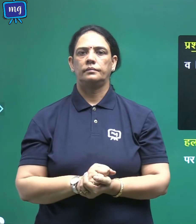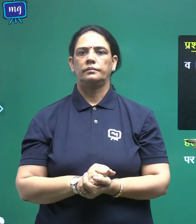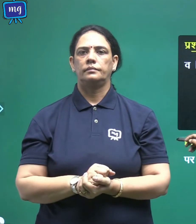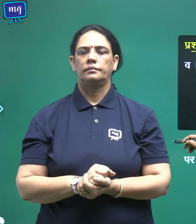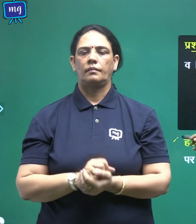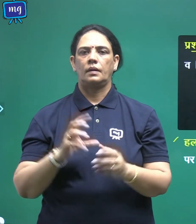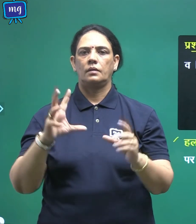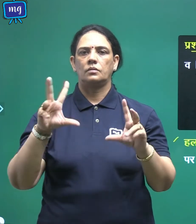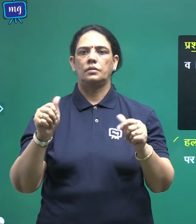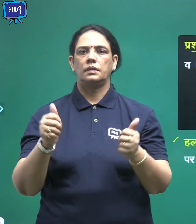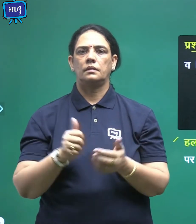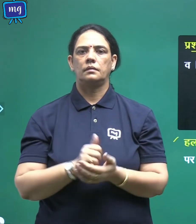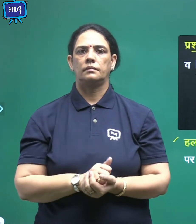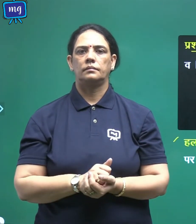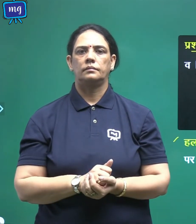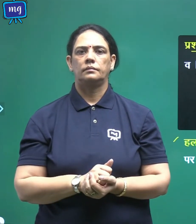हल।